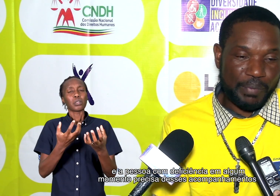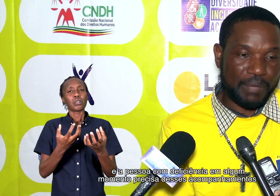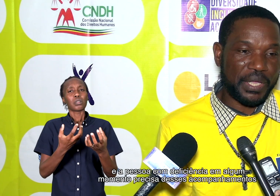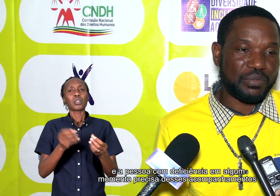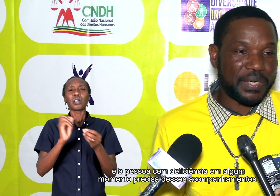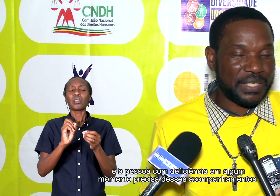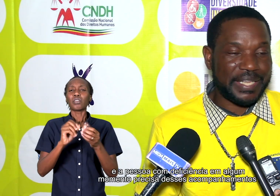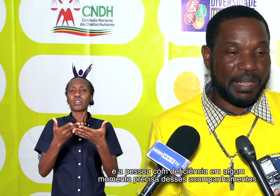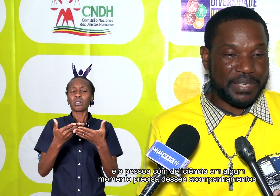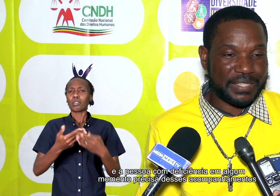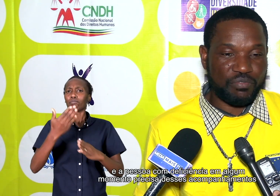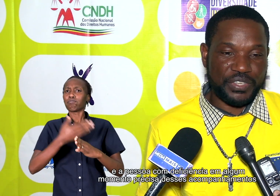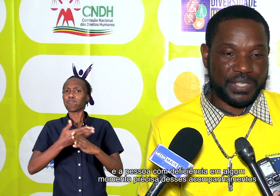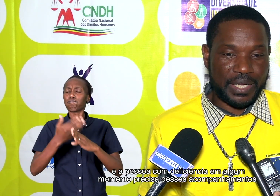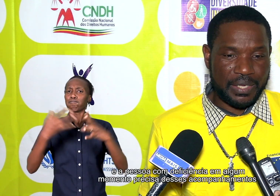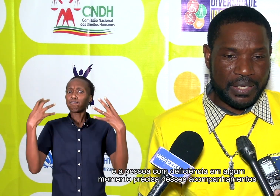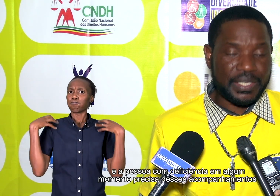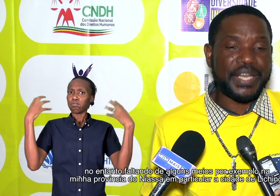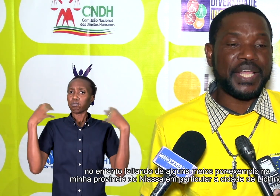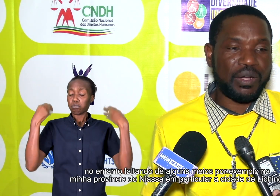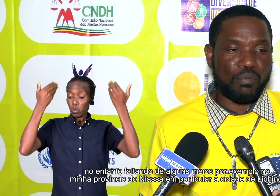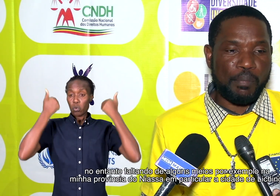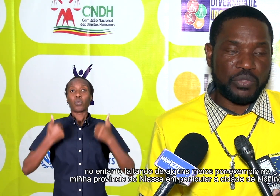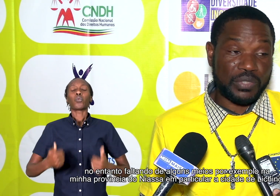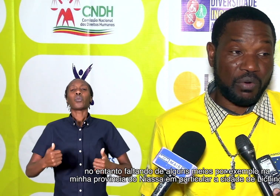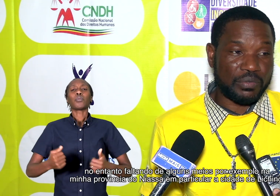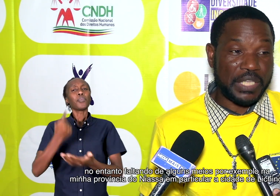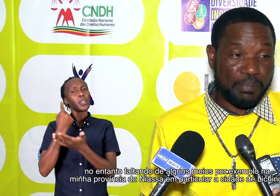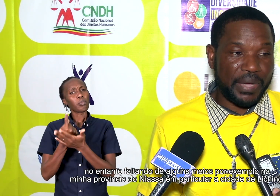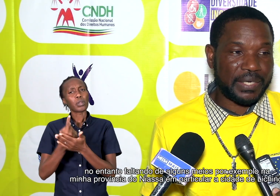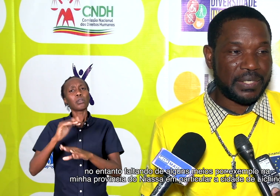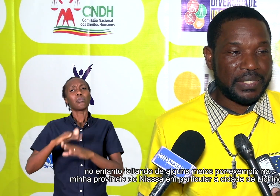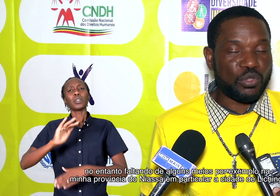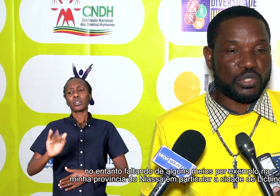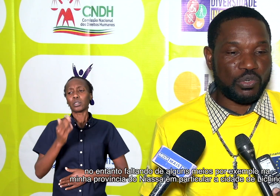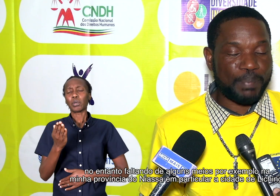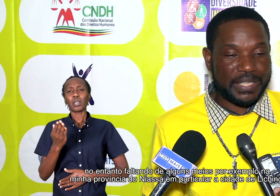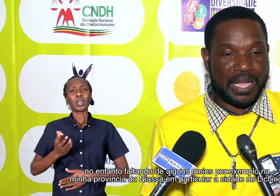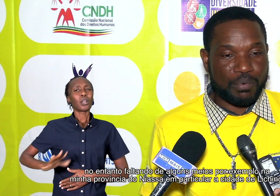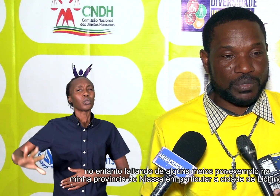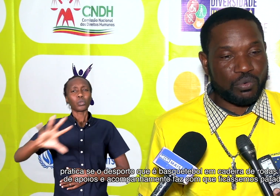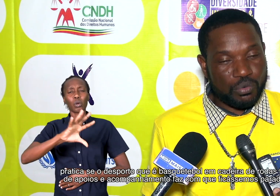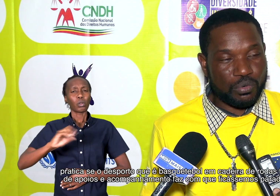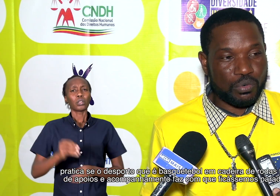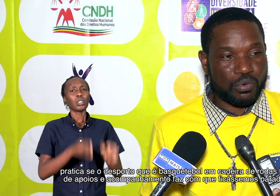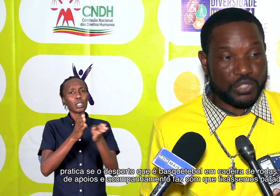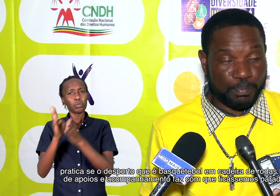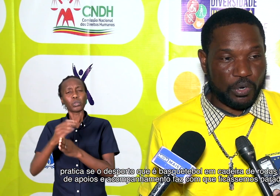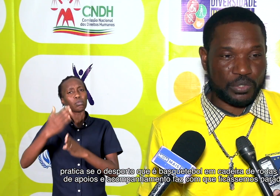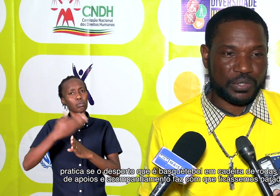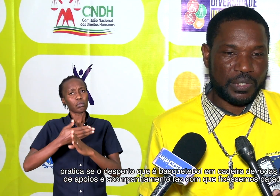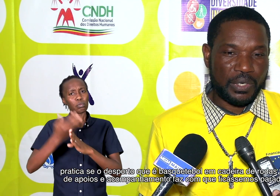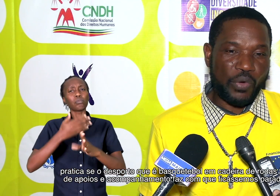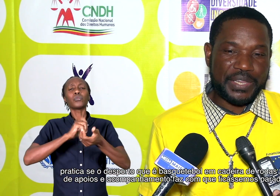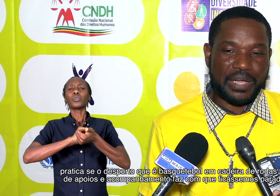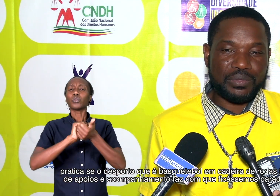desse acompanhamento, precisa de reabilitação física, seria um momento tão ímpar de todos nós praticarmos o